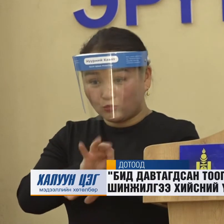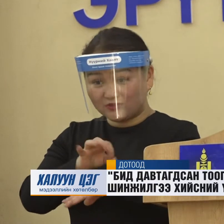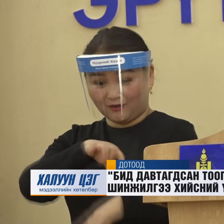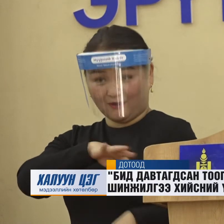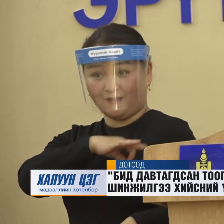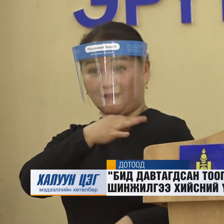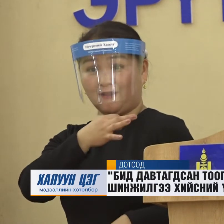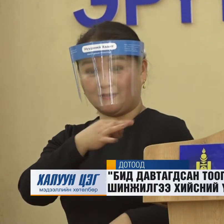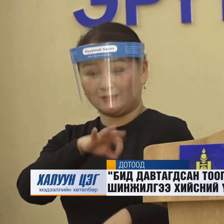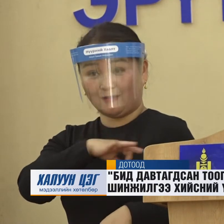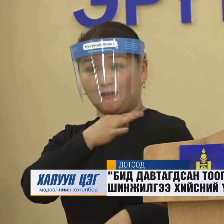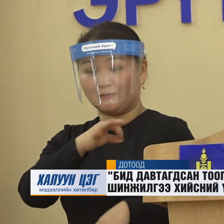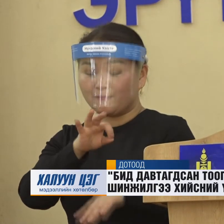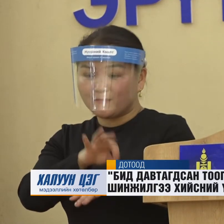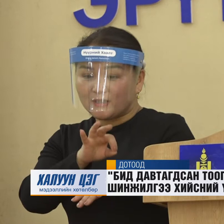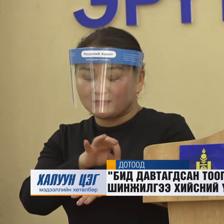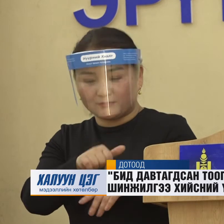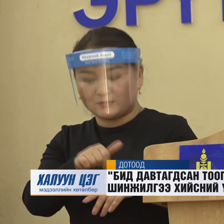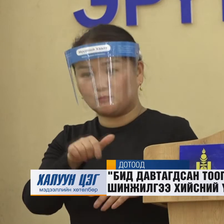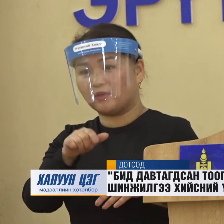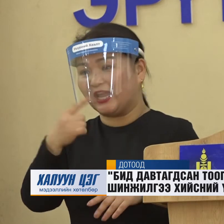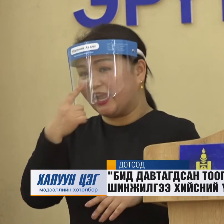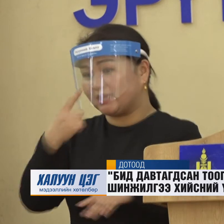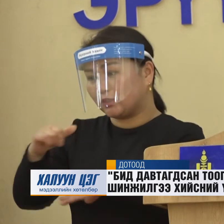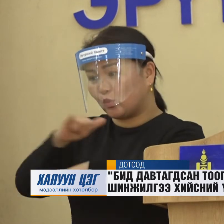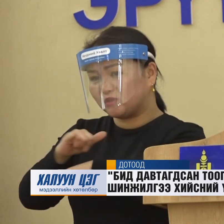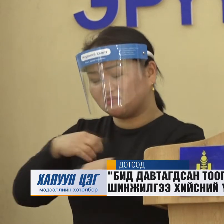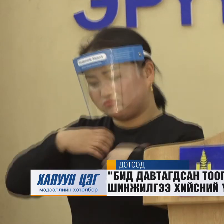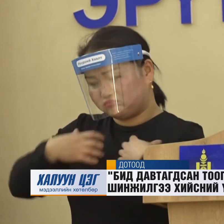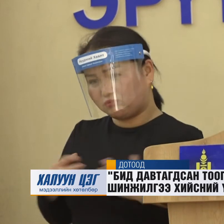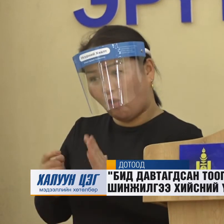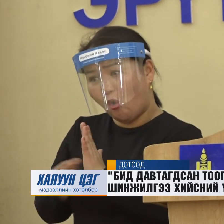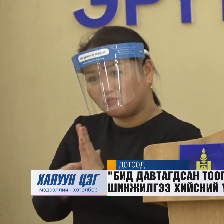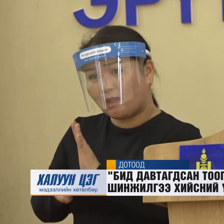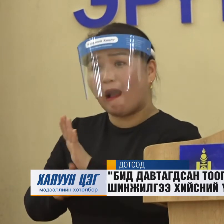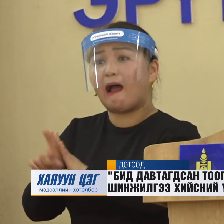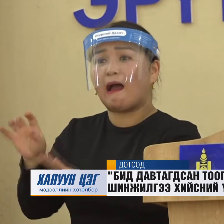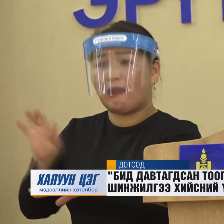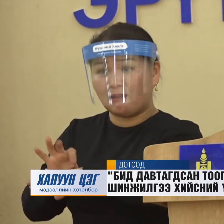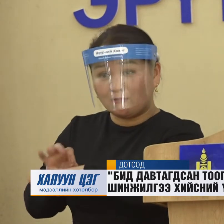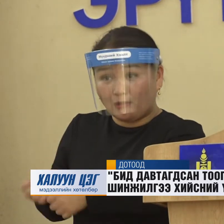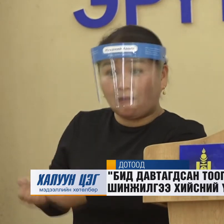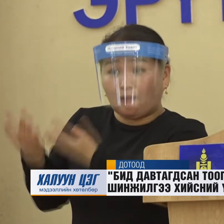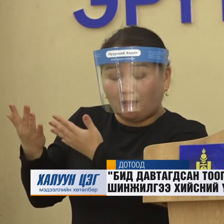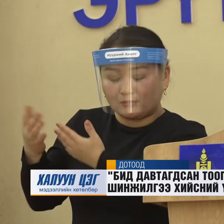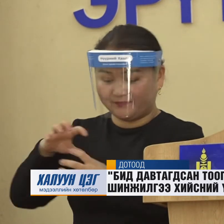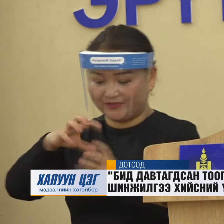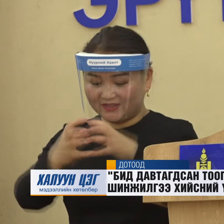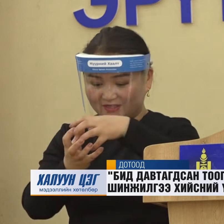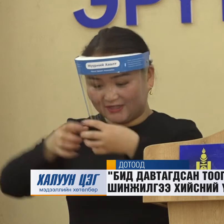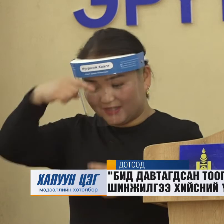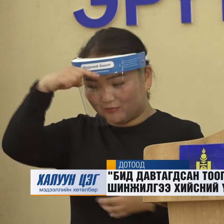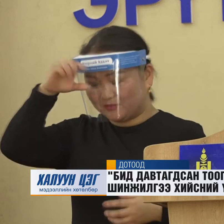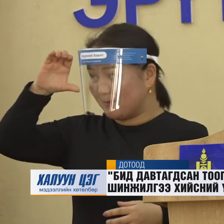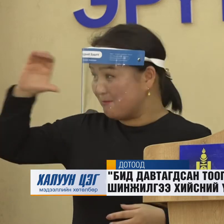тодорхойгүй уушгины хатгалаа гэдэг өвчин бүгд найрамд хятад ард улсад бүртгэгдснээс хойш Дэлхийн эрүүл мэндийн байгууллага албан